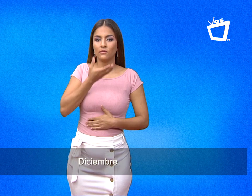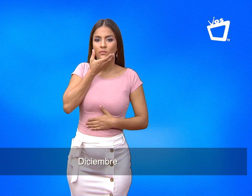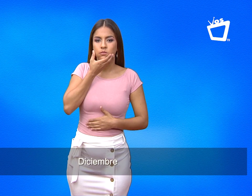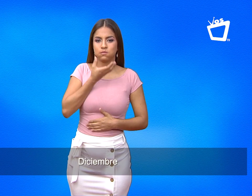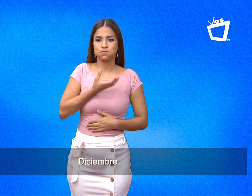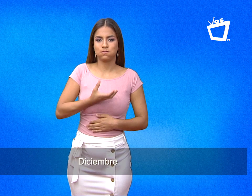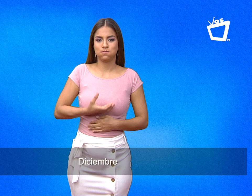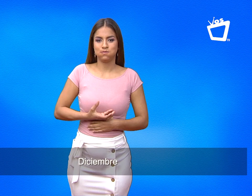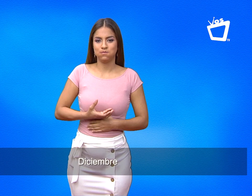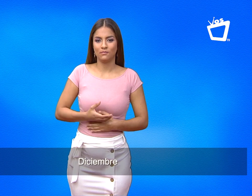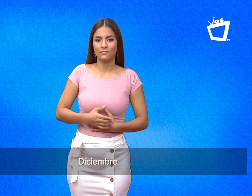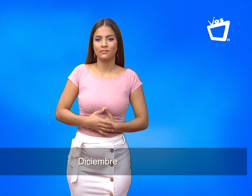diciembre